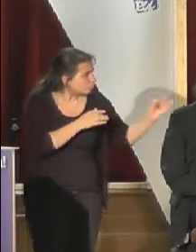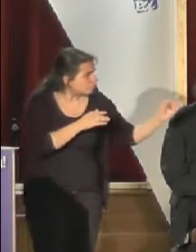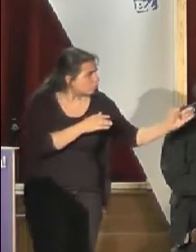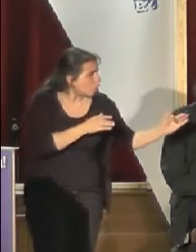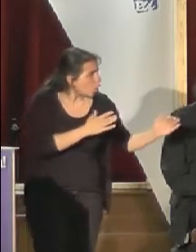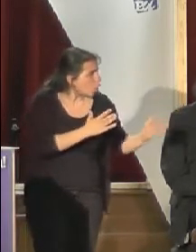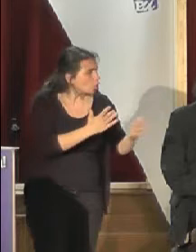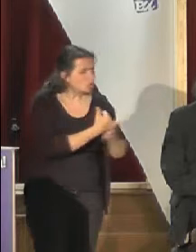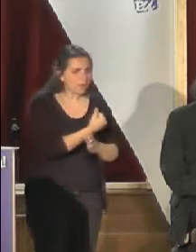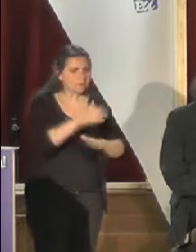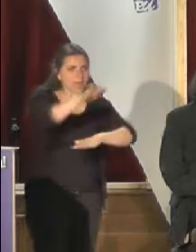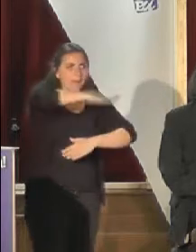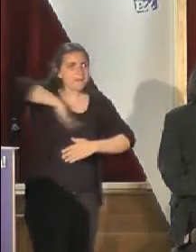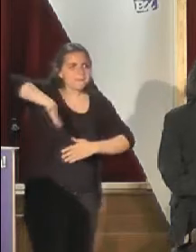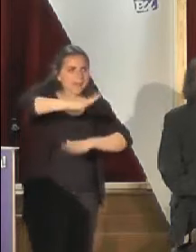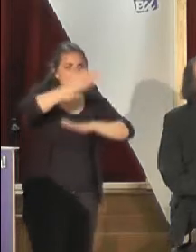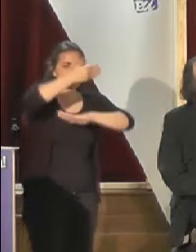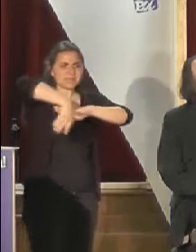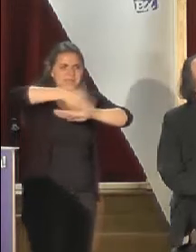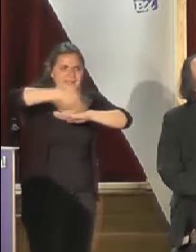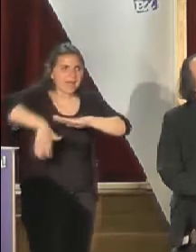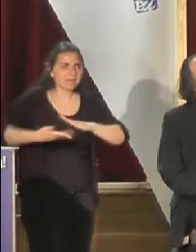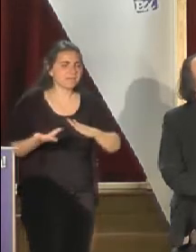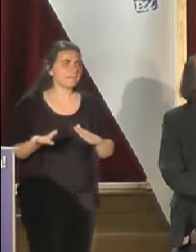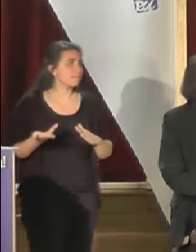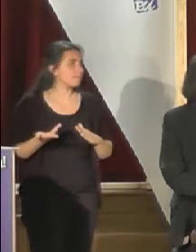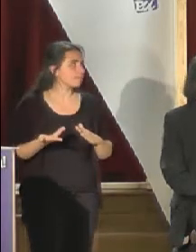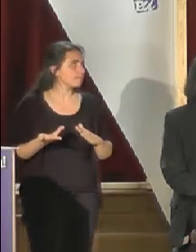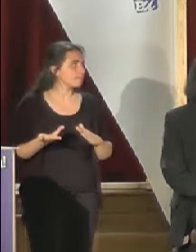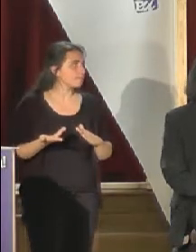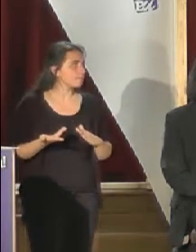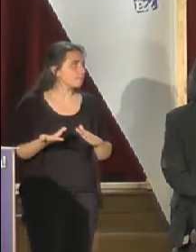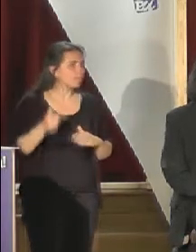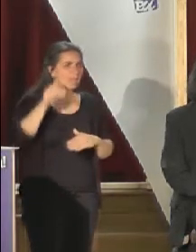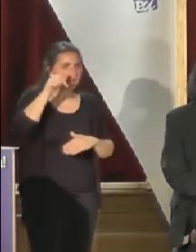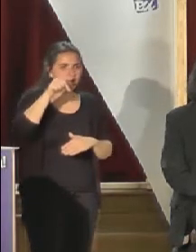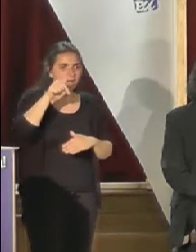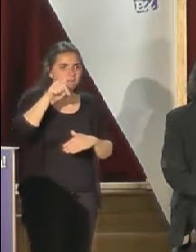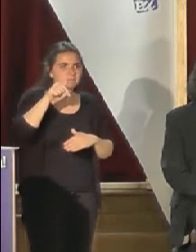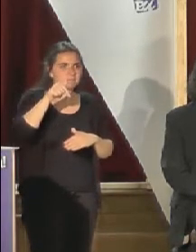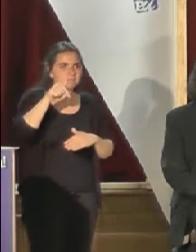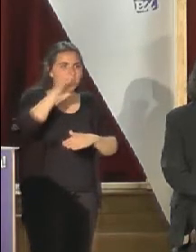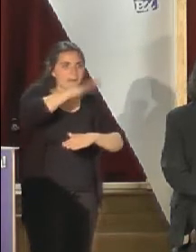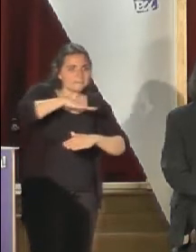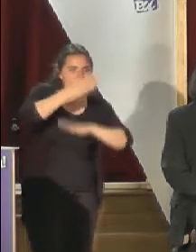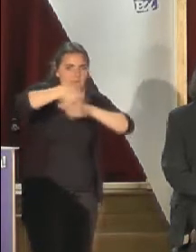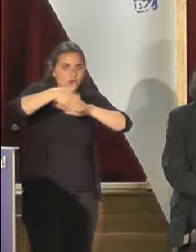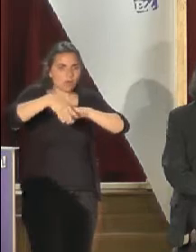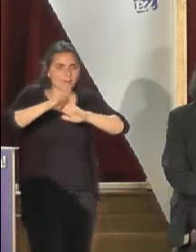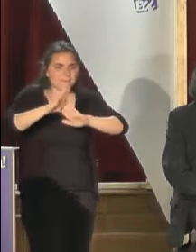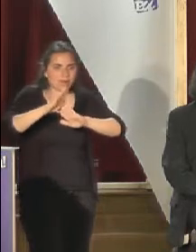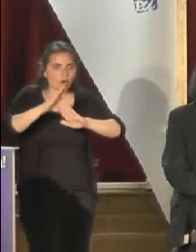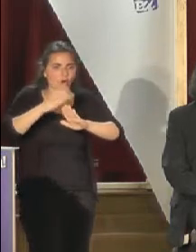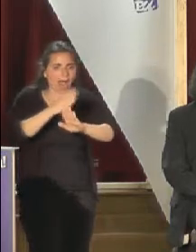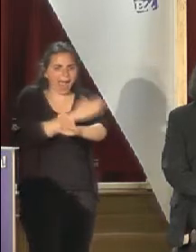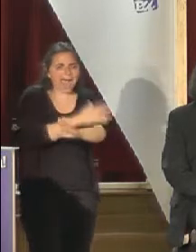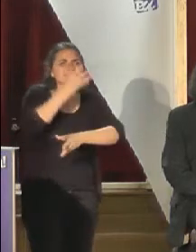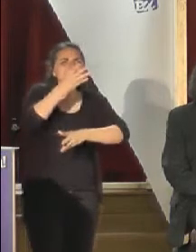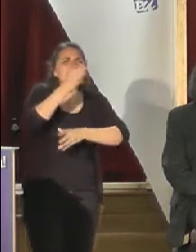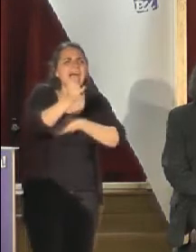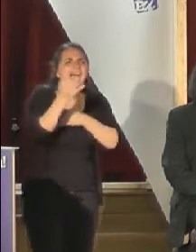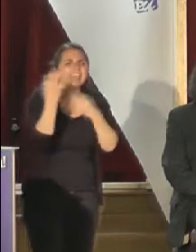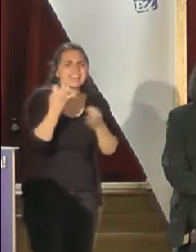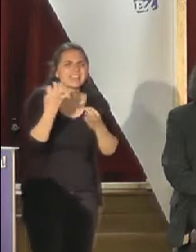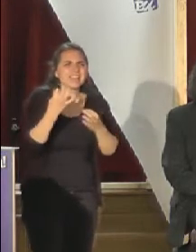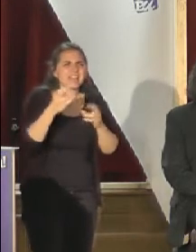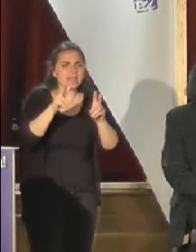Eso, das prazas, das rúas. Aquí, moito antes que nas prazas das rúas, estaban nos turreiros das aldeas,